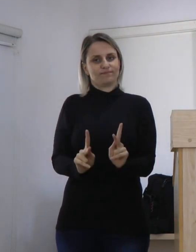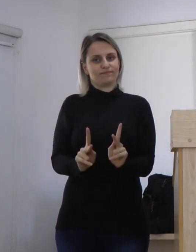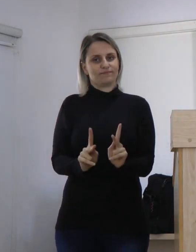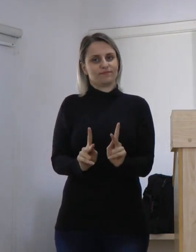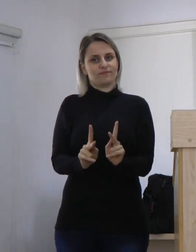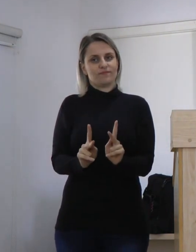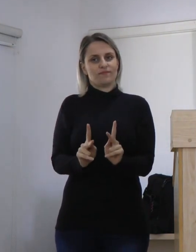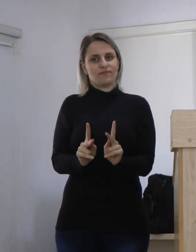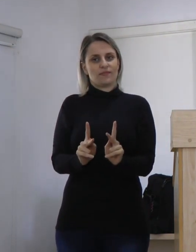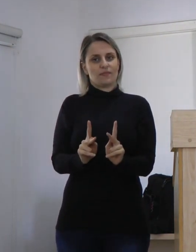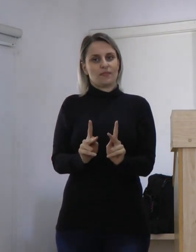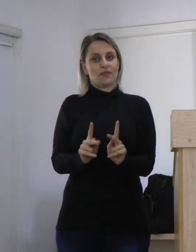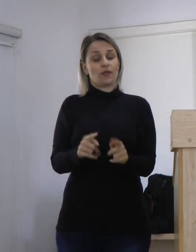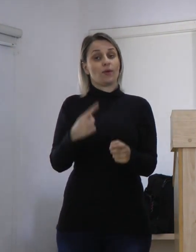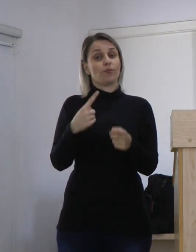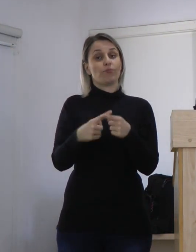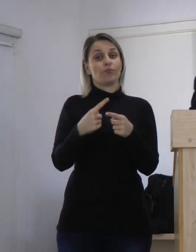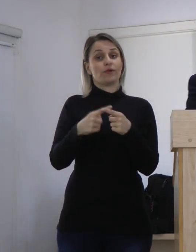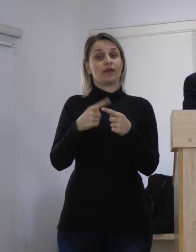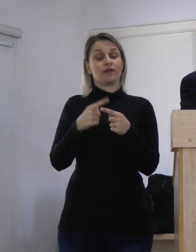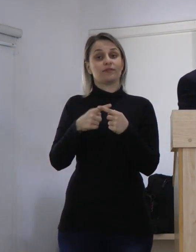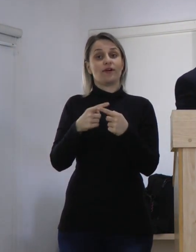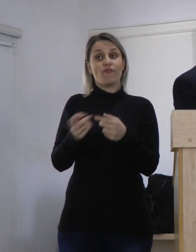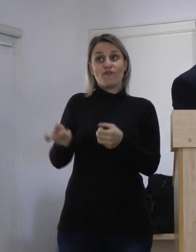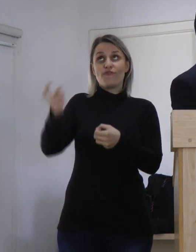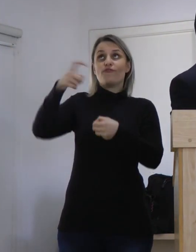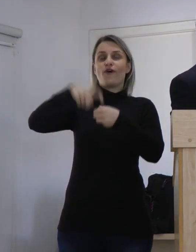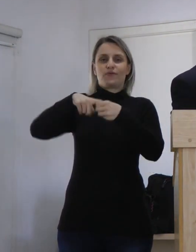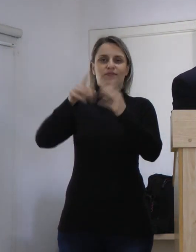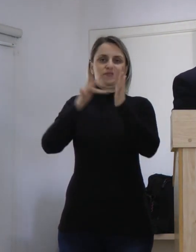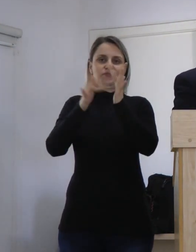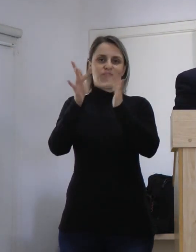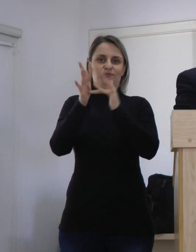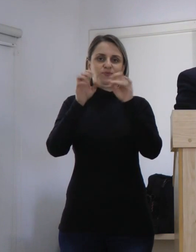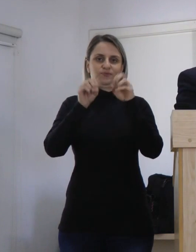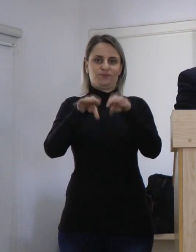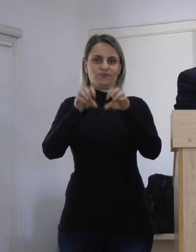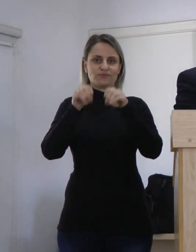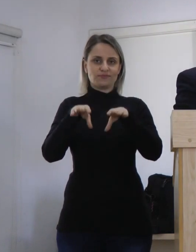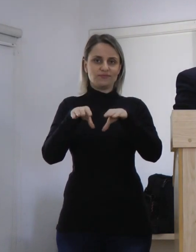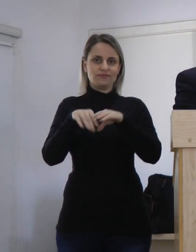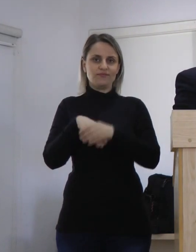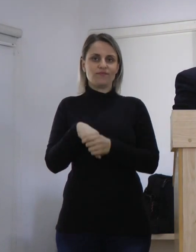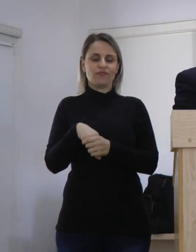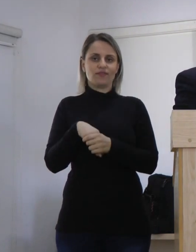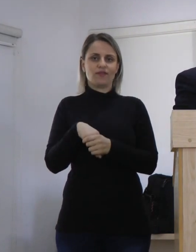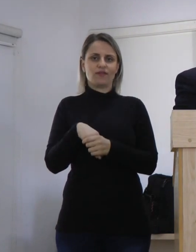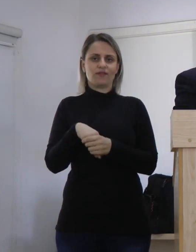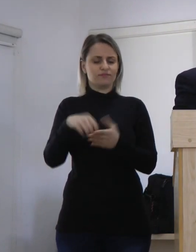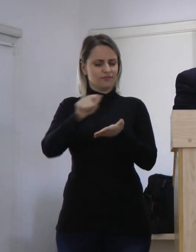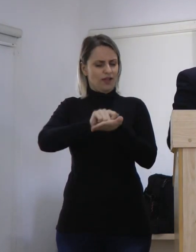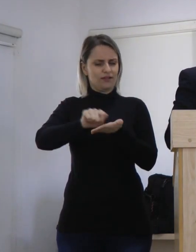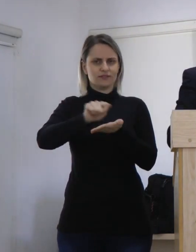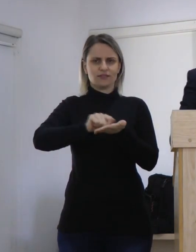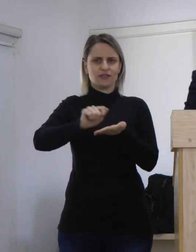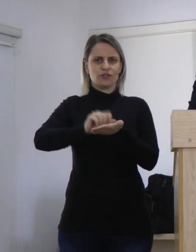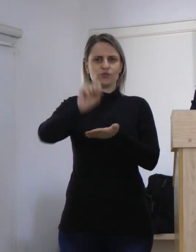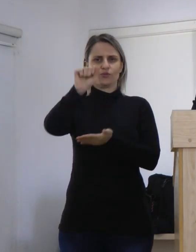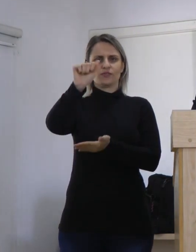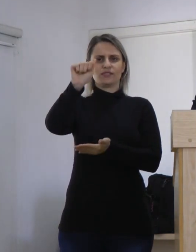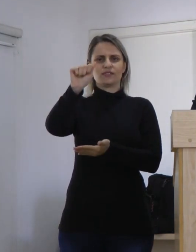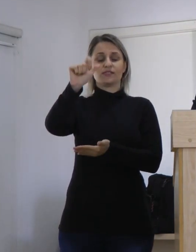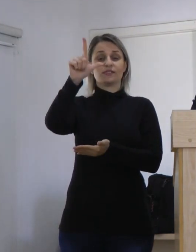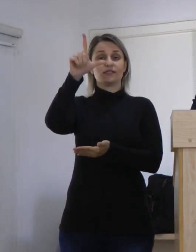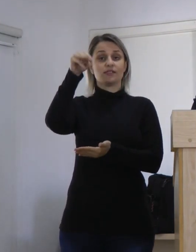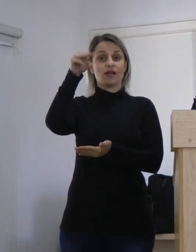Porque ela nos resgata o que Jesus nos ensinava. Não está escrito, vós sois deuses? Está lá no Salmo 82, vós